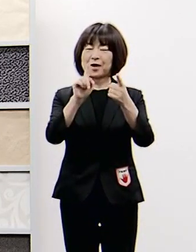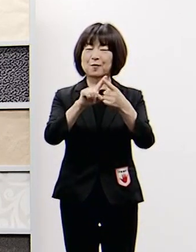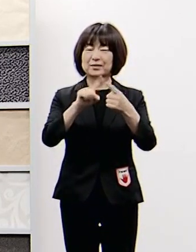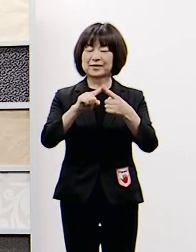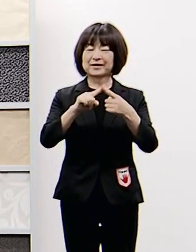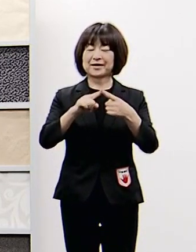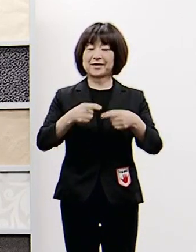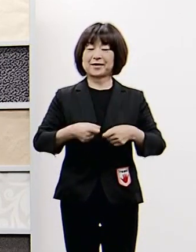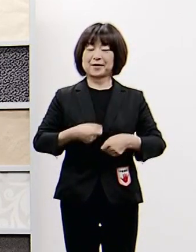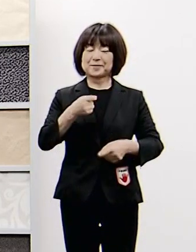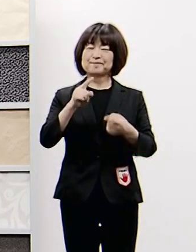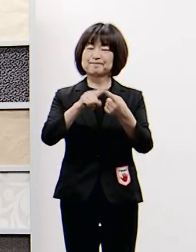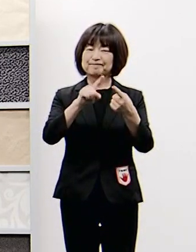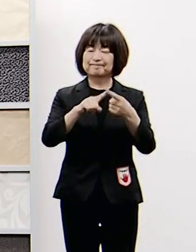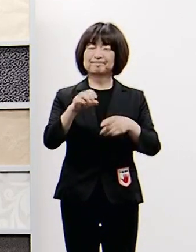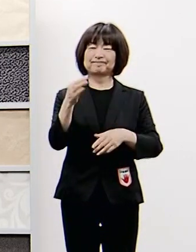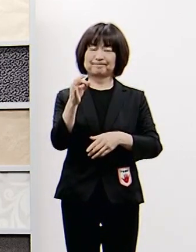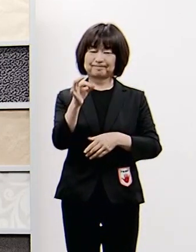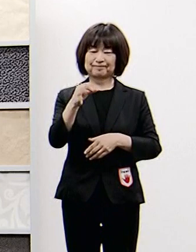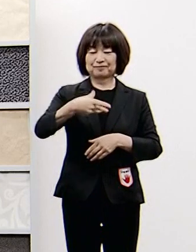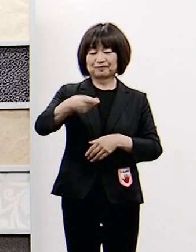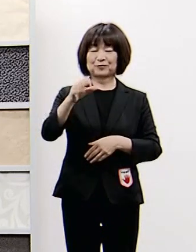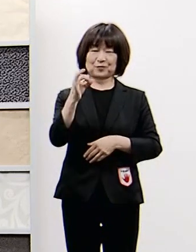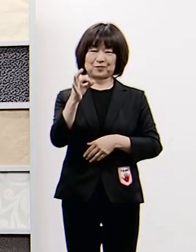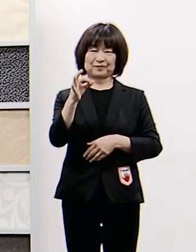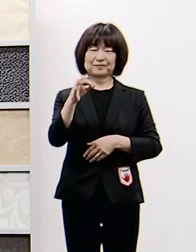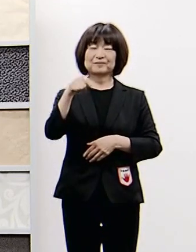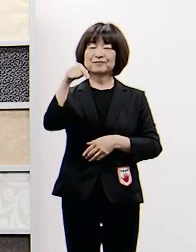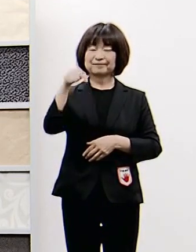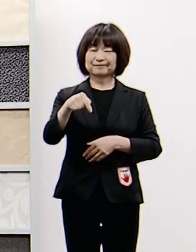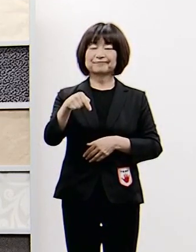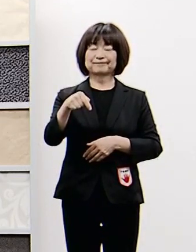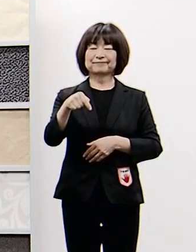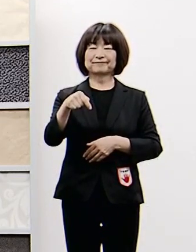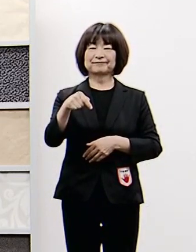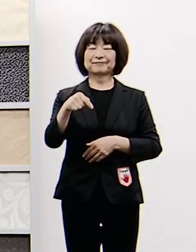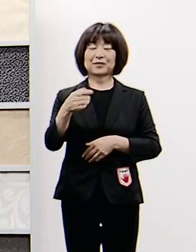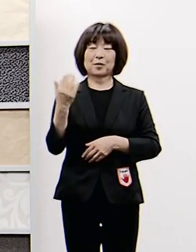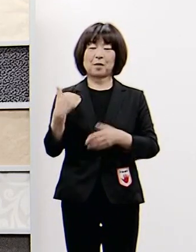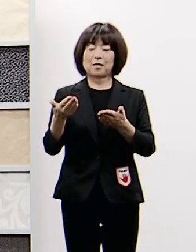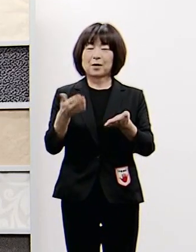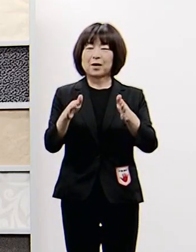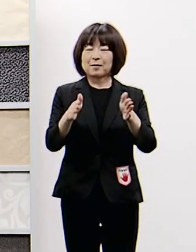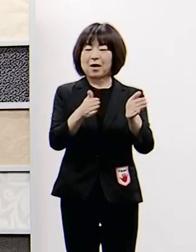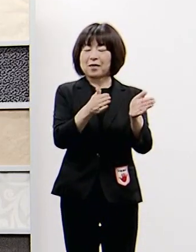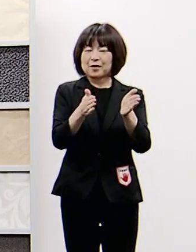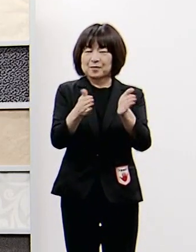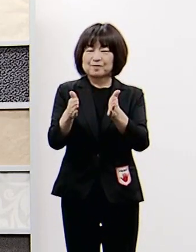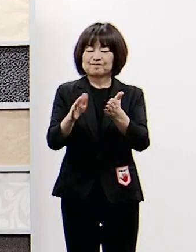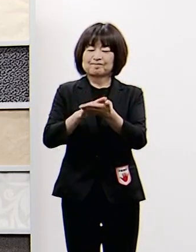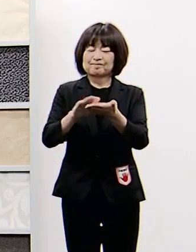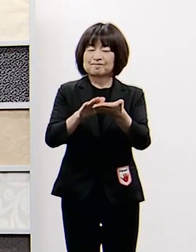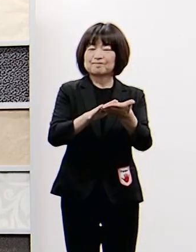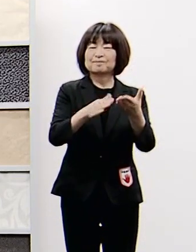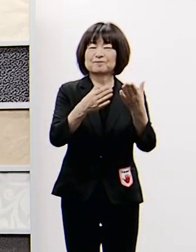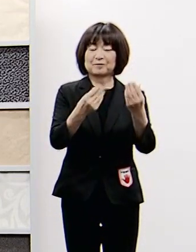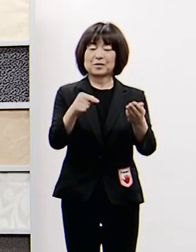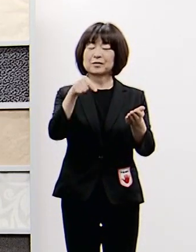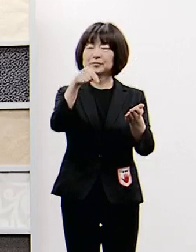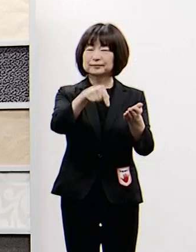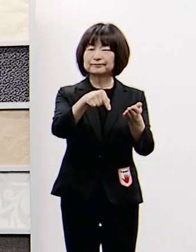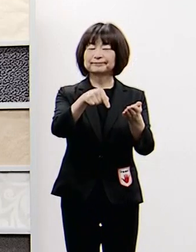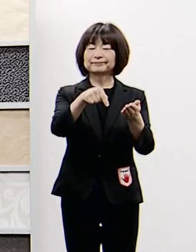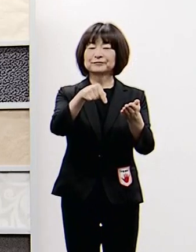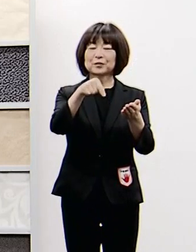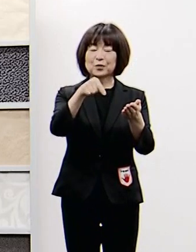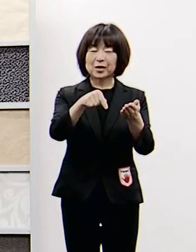自然な考え方ですのでつまり開発による土地の価値の増加分は最終的には地主に地主である